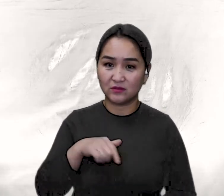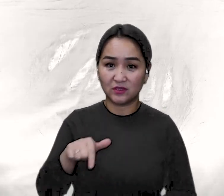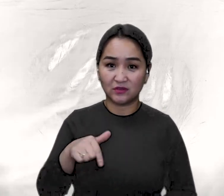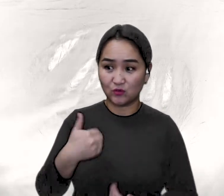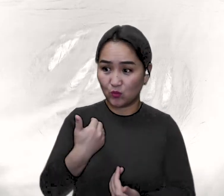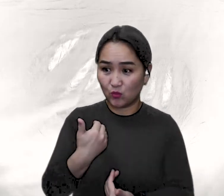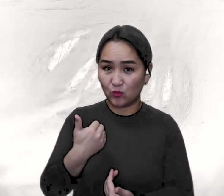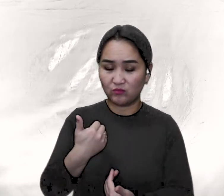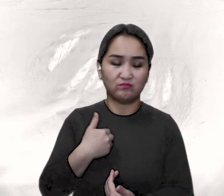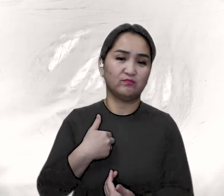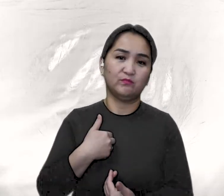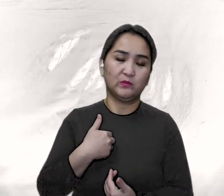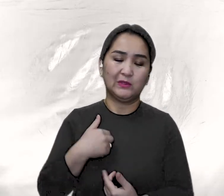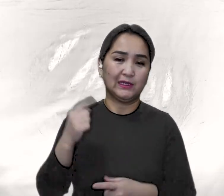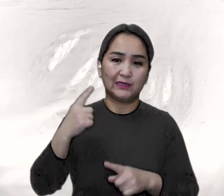ийм үхт байхсгүй гэд.